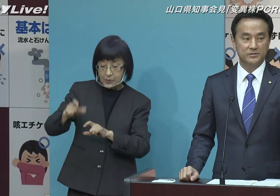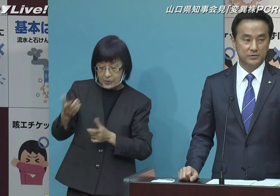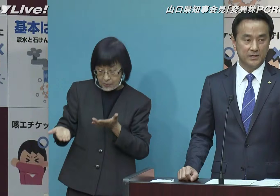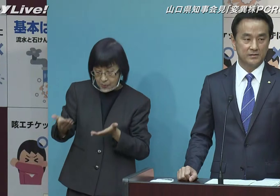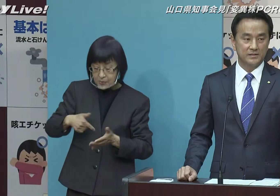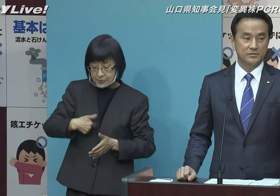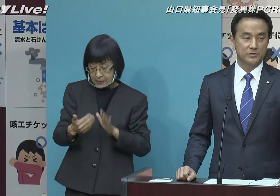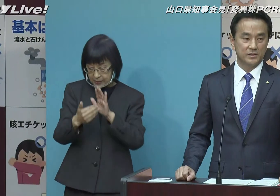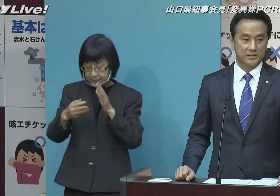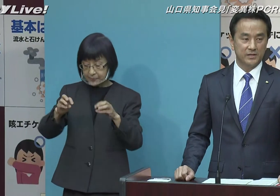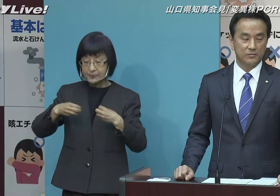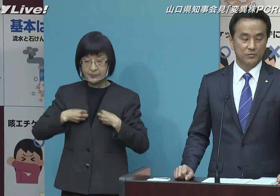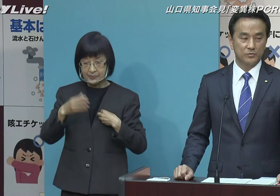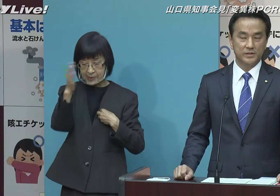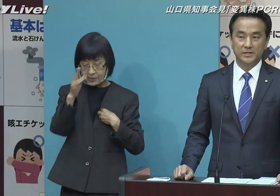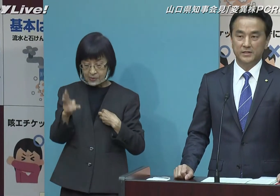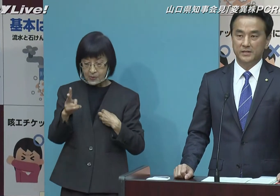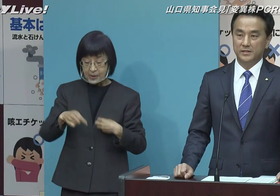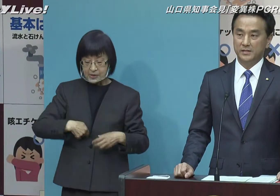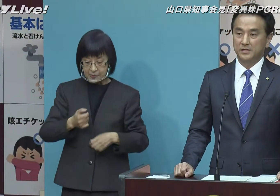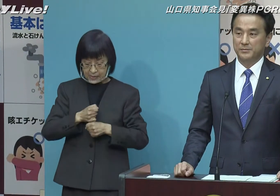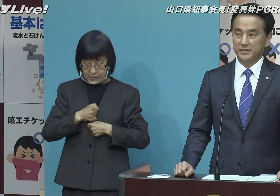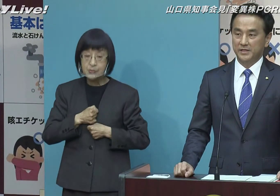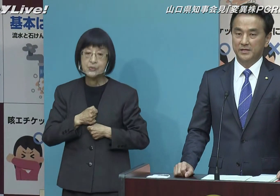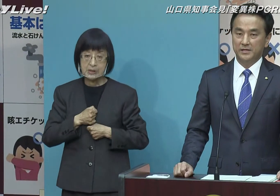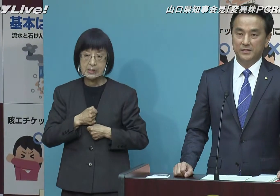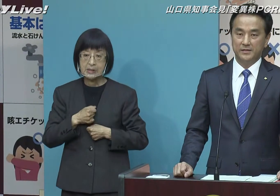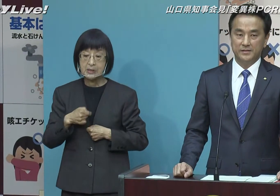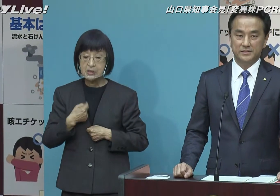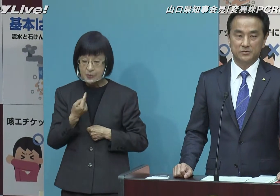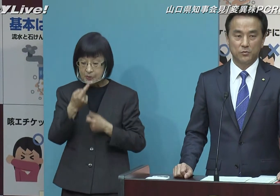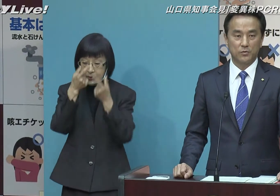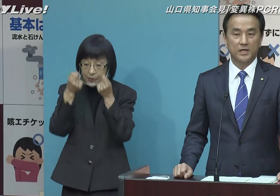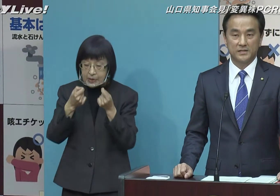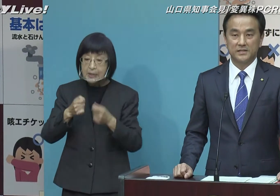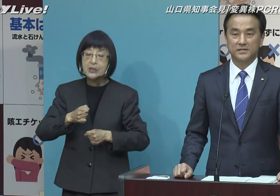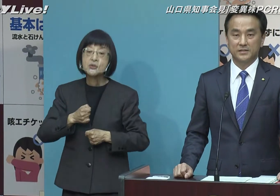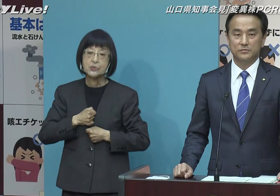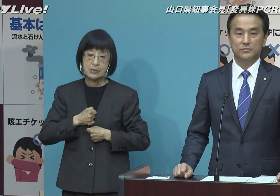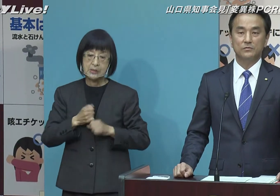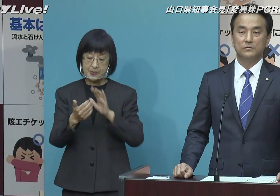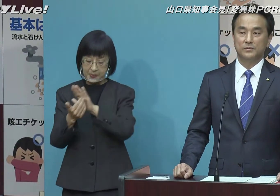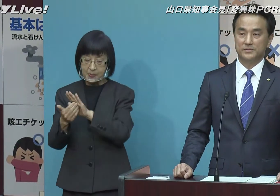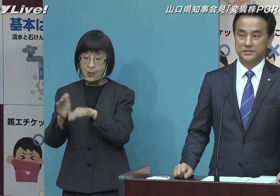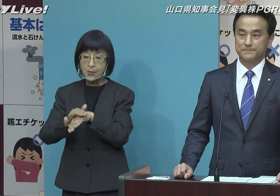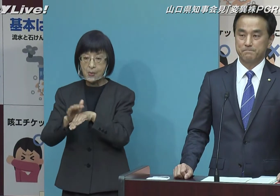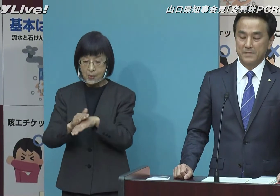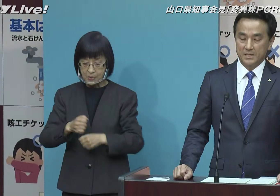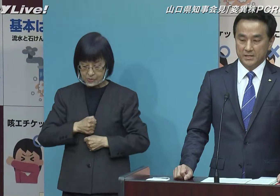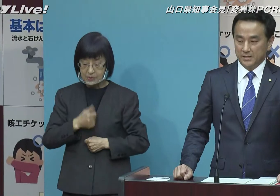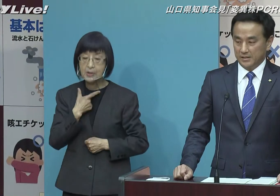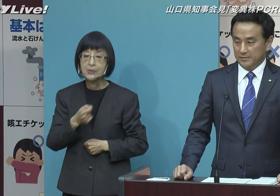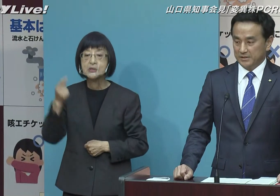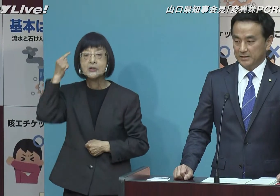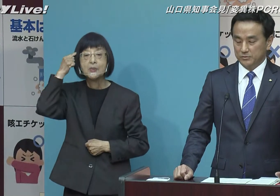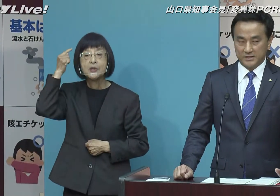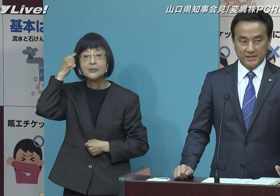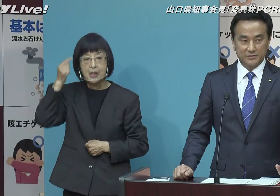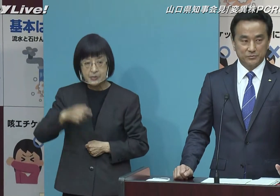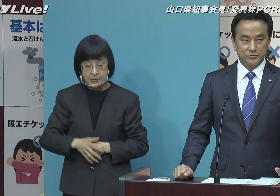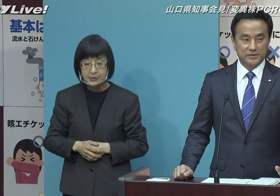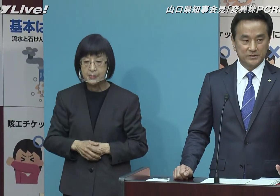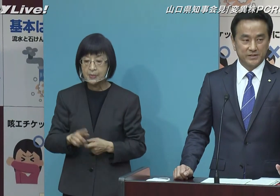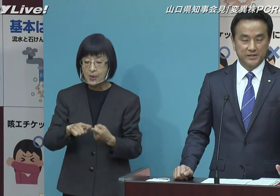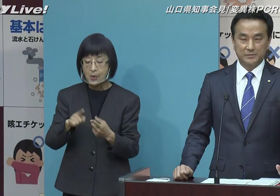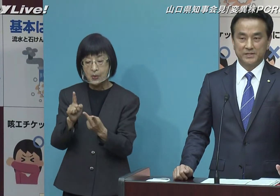しないような対策の徹底、このことに改めてしっかりと心がけていただきたいと思いますし、またただ